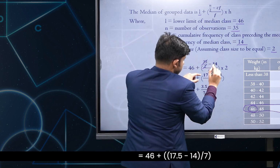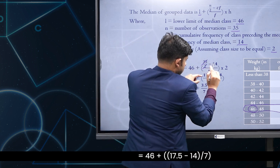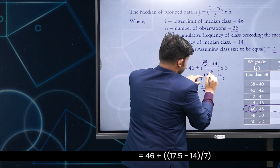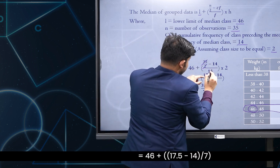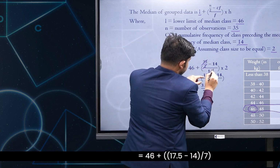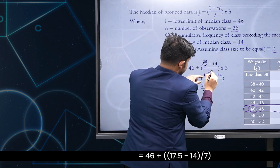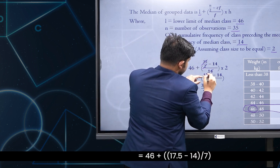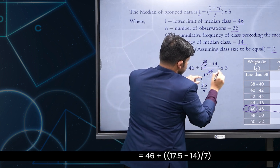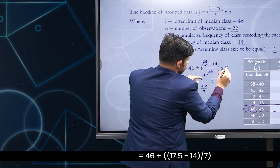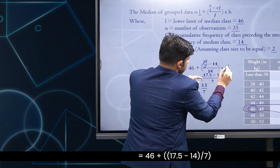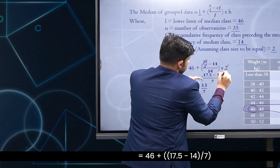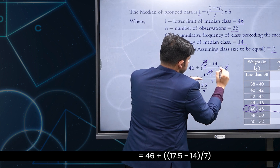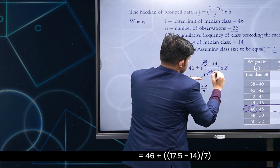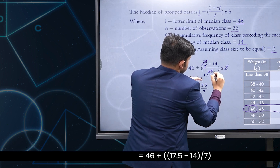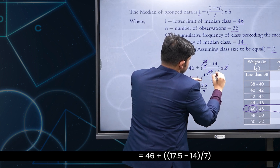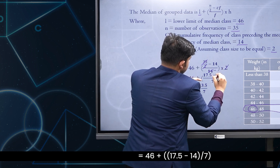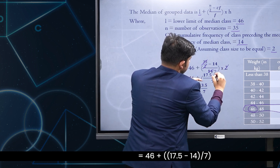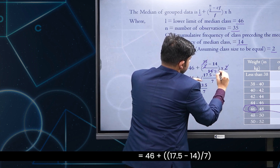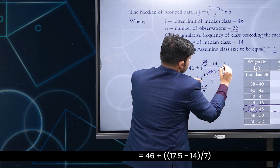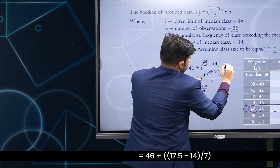= 46 + 17.5 -